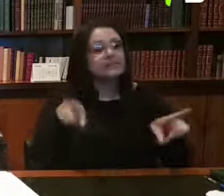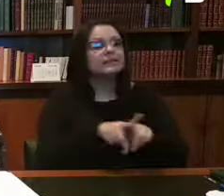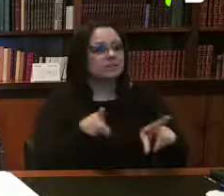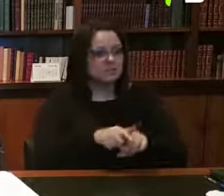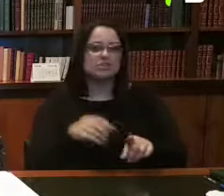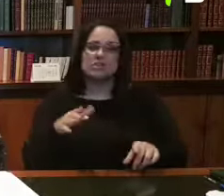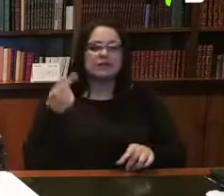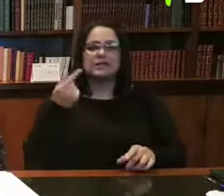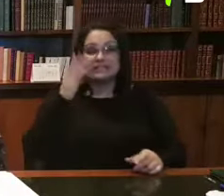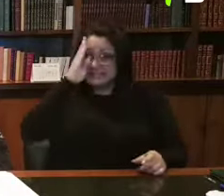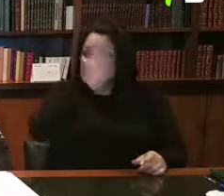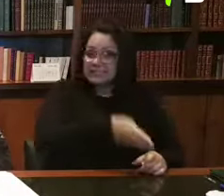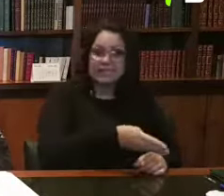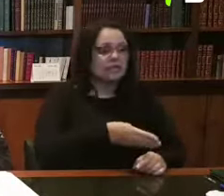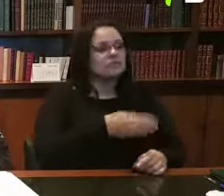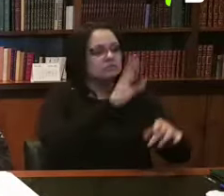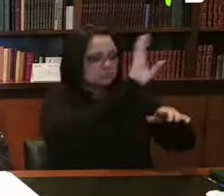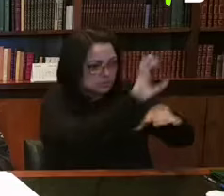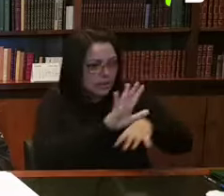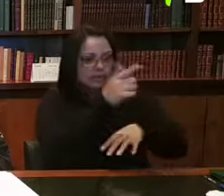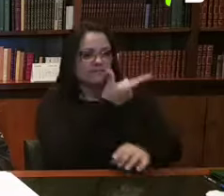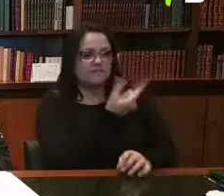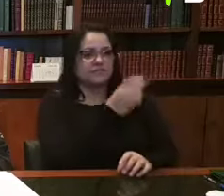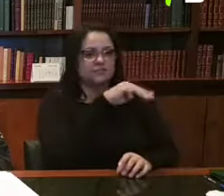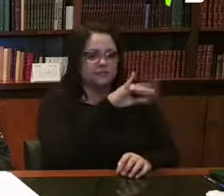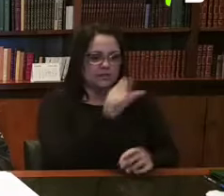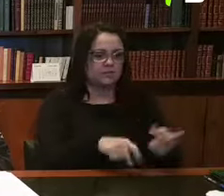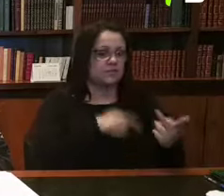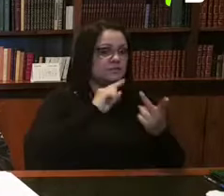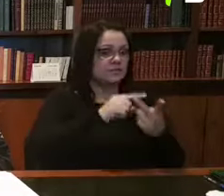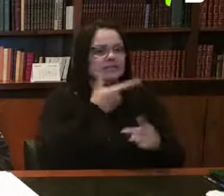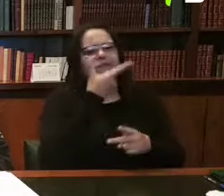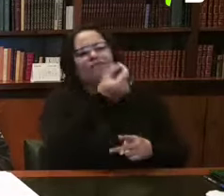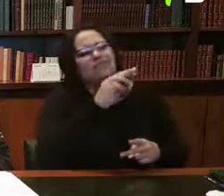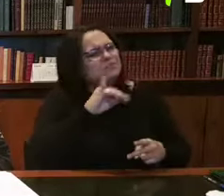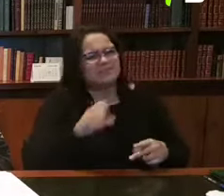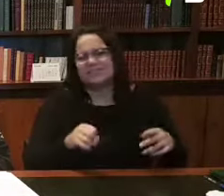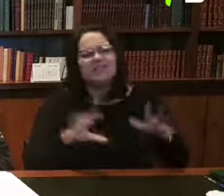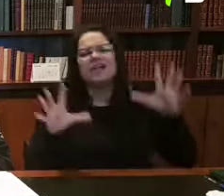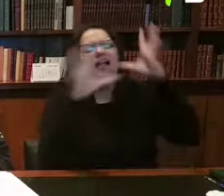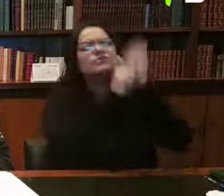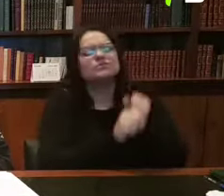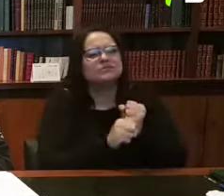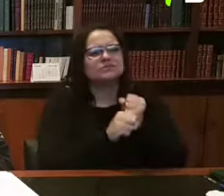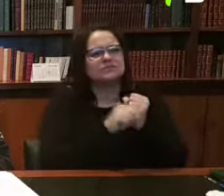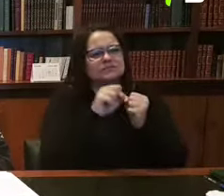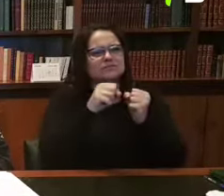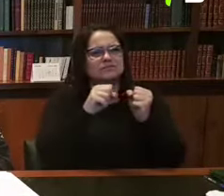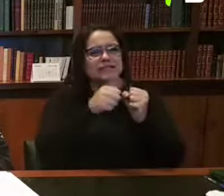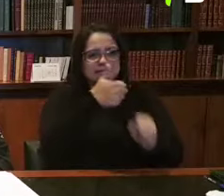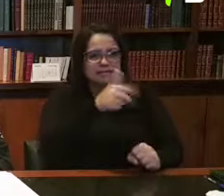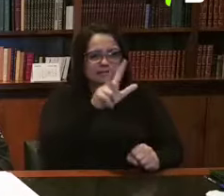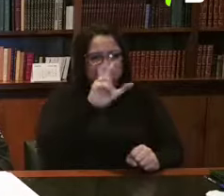milhões direto de transferência fundo-a-fundo mais 20 milhões de setúbal rego 150